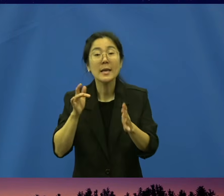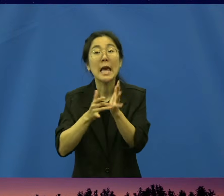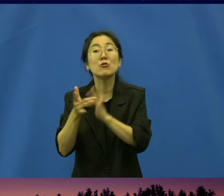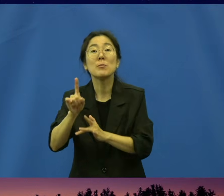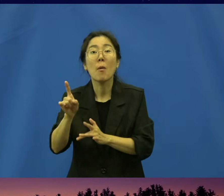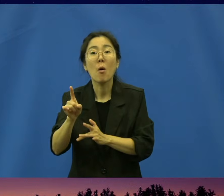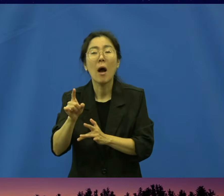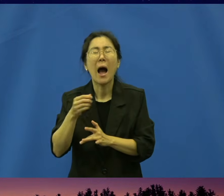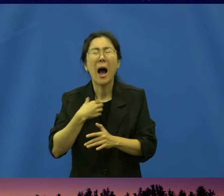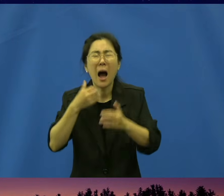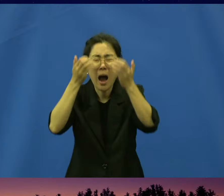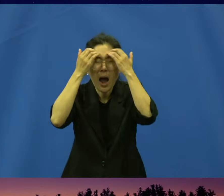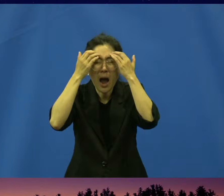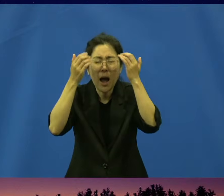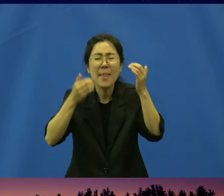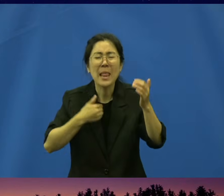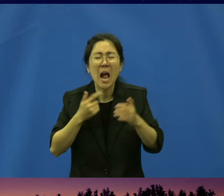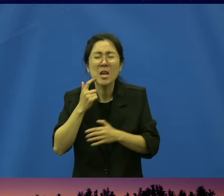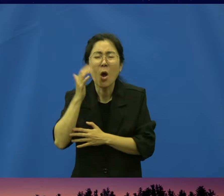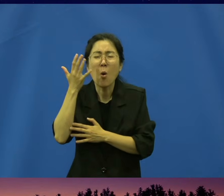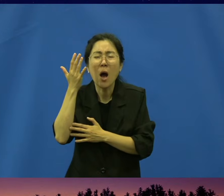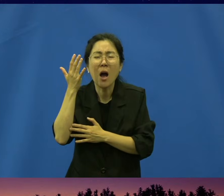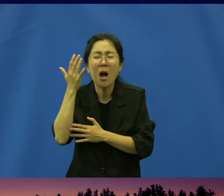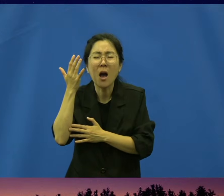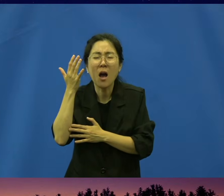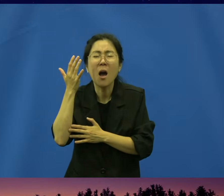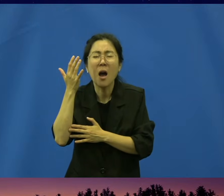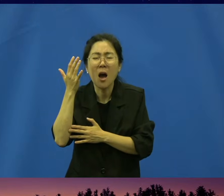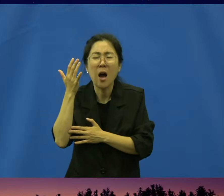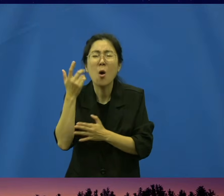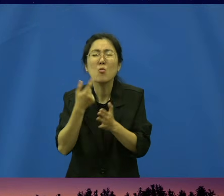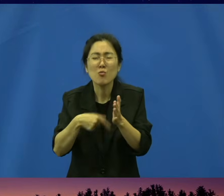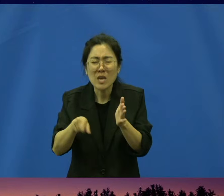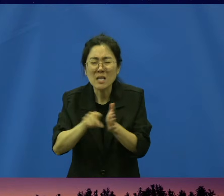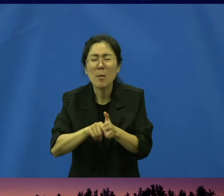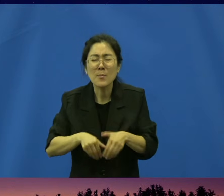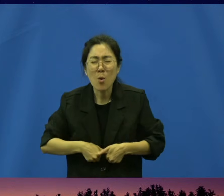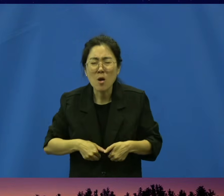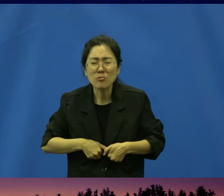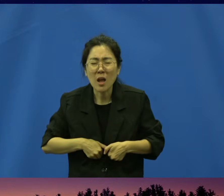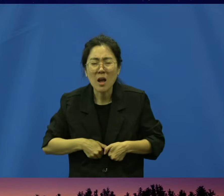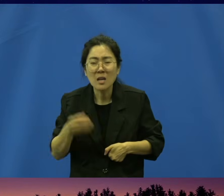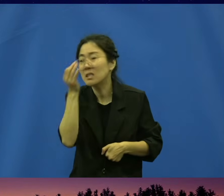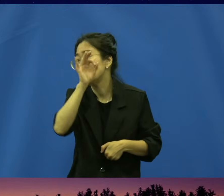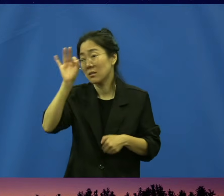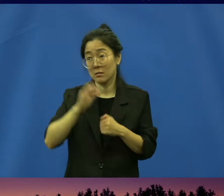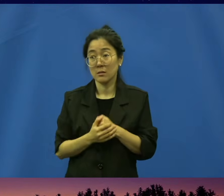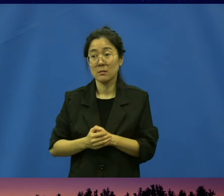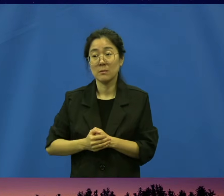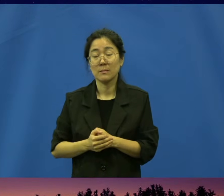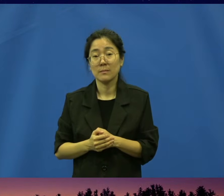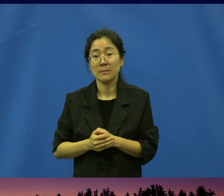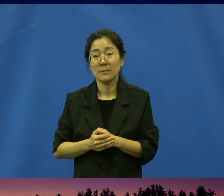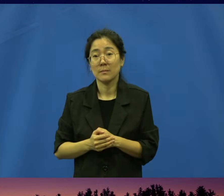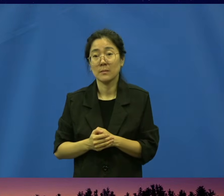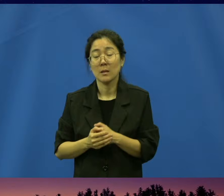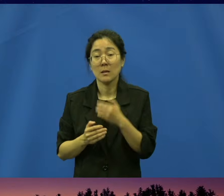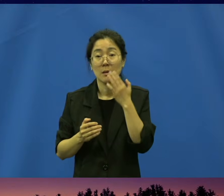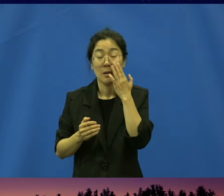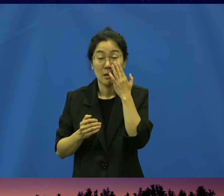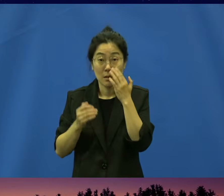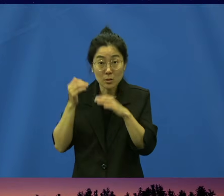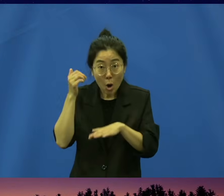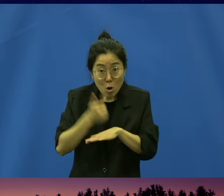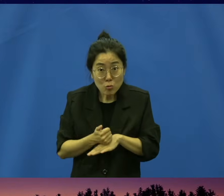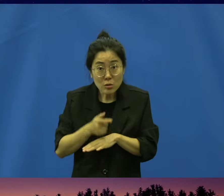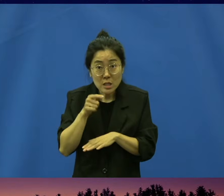있는 것입니다. 그리고 우리 주님은 궁극적으로 아버지 하나님의 영광을